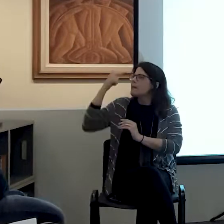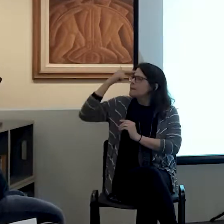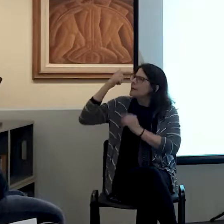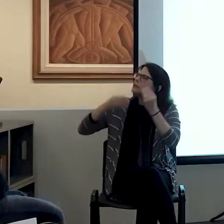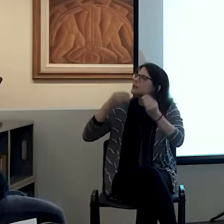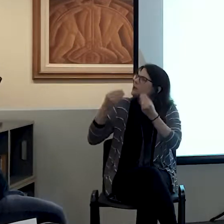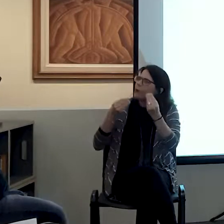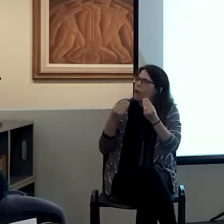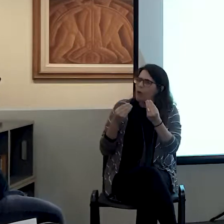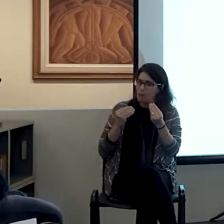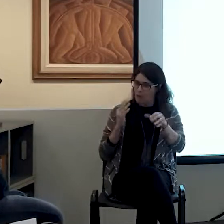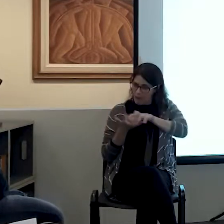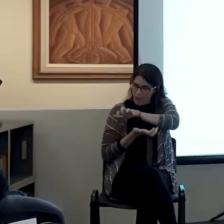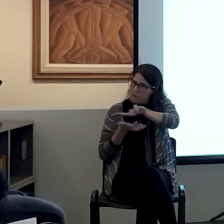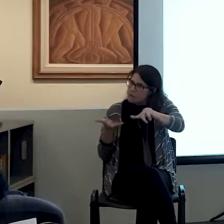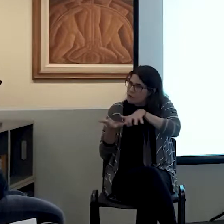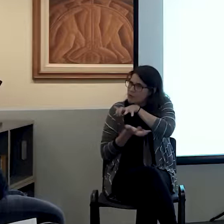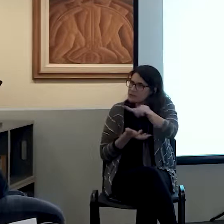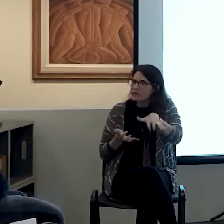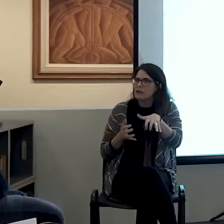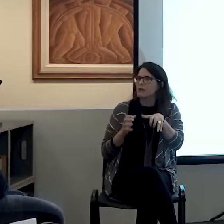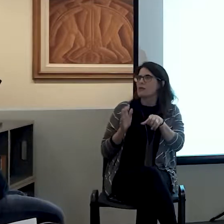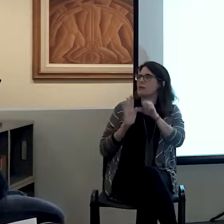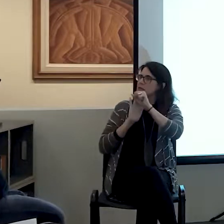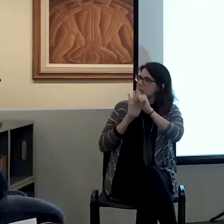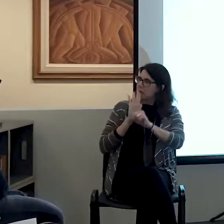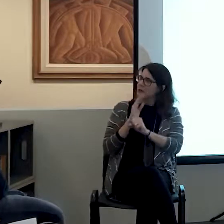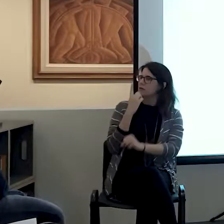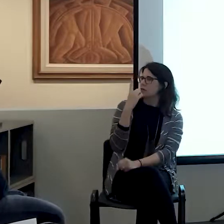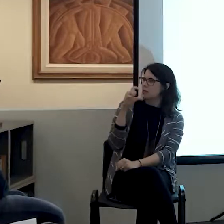em torno da questão da Comuna de Paris, sobre a questão do novo,